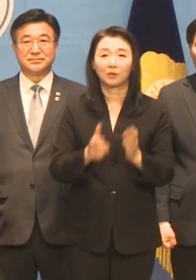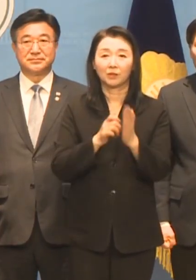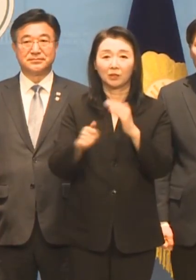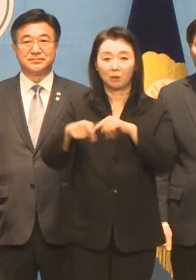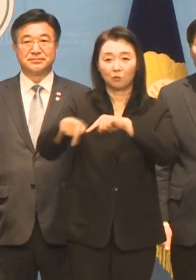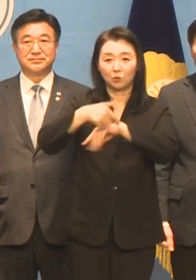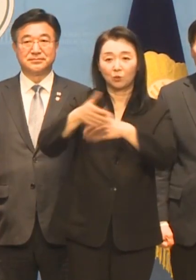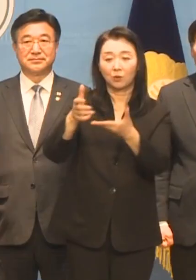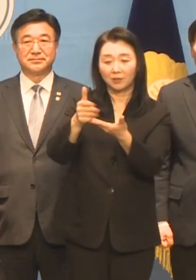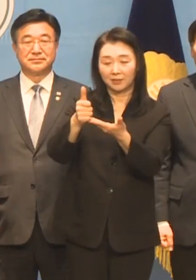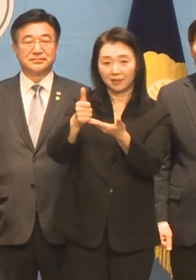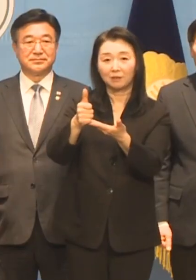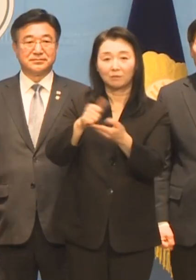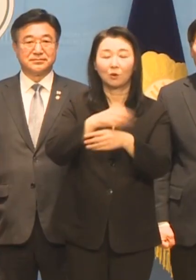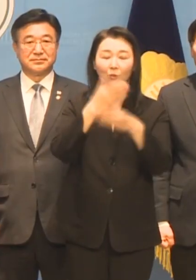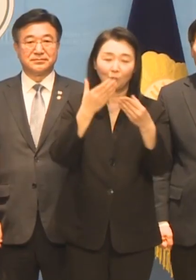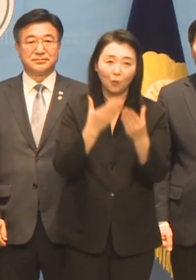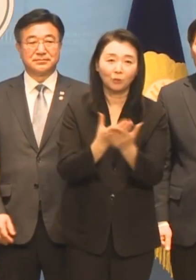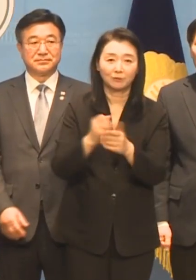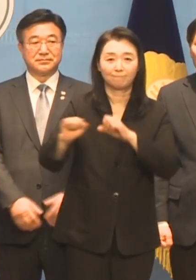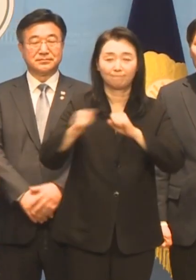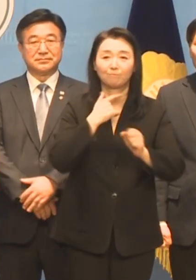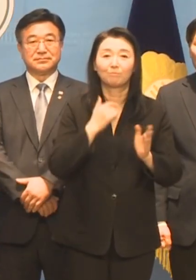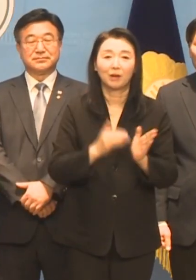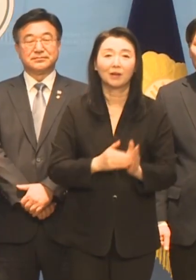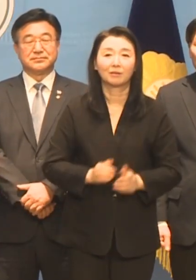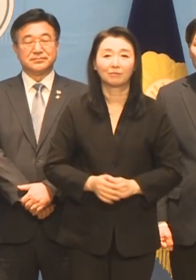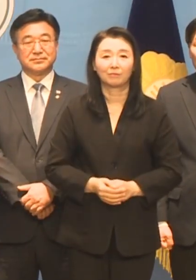맡아서 전방위로 활약을 했던 분이십니다.